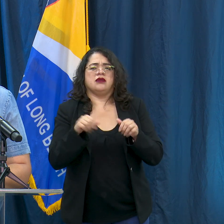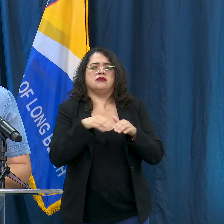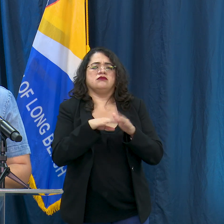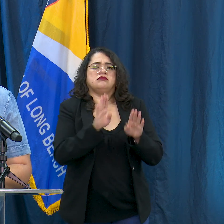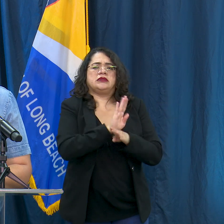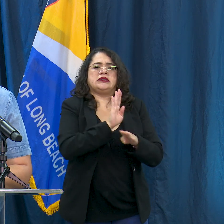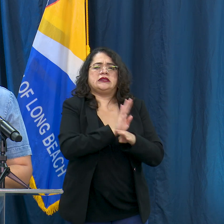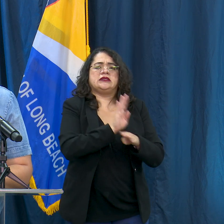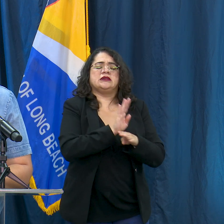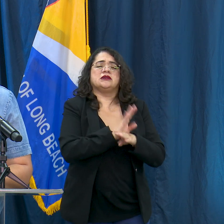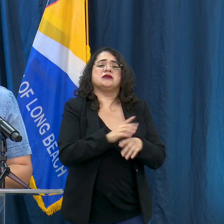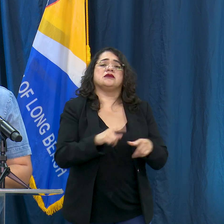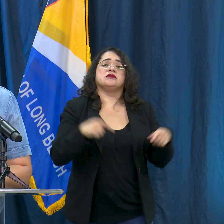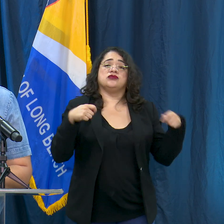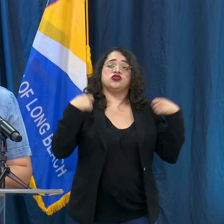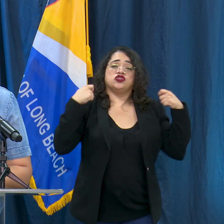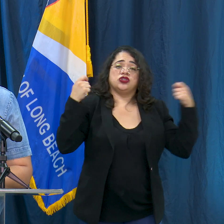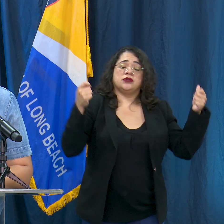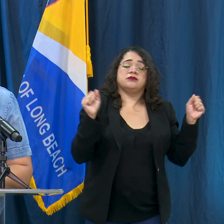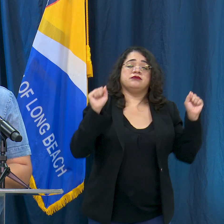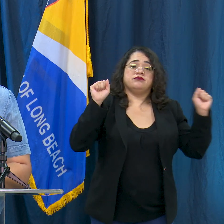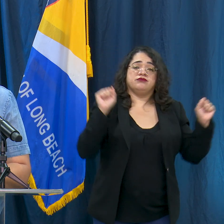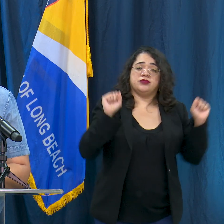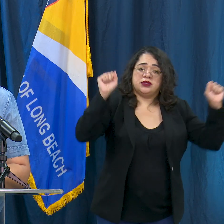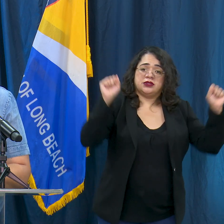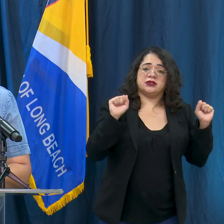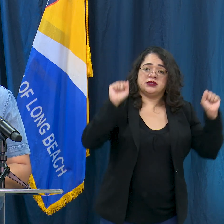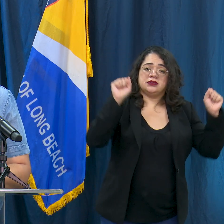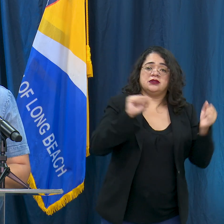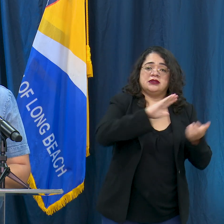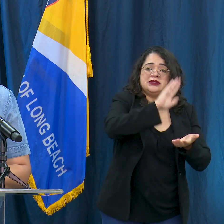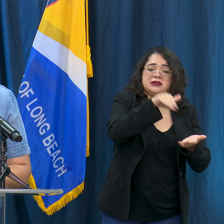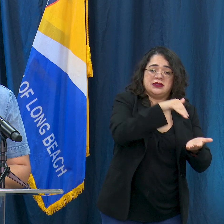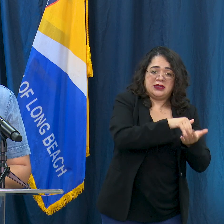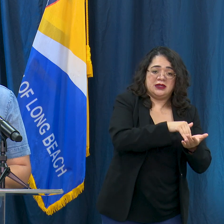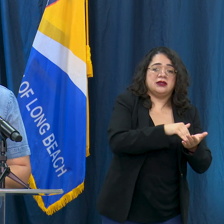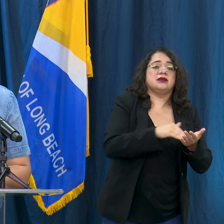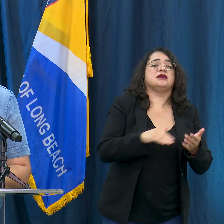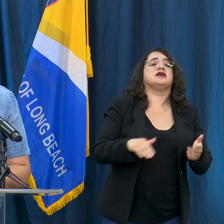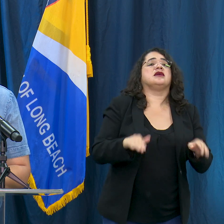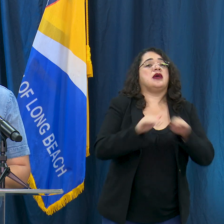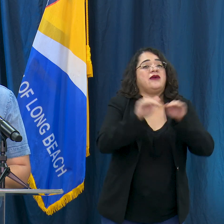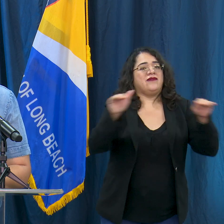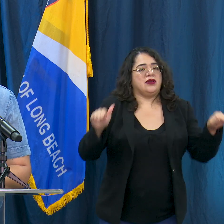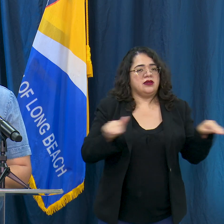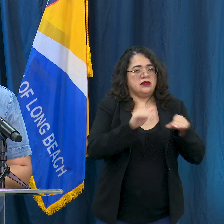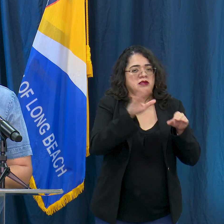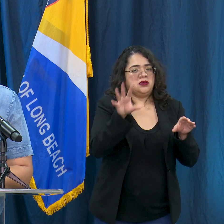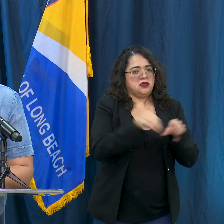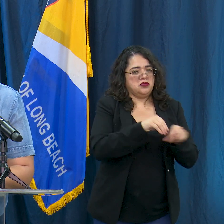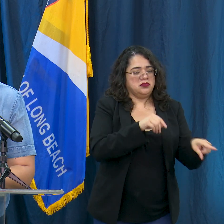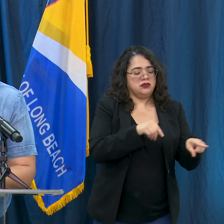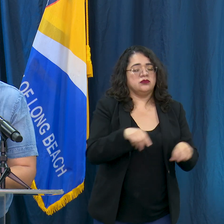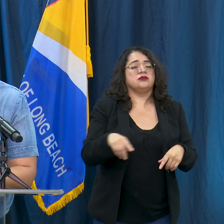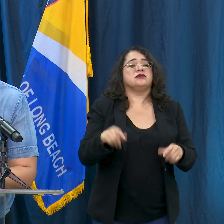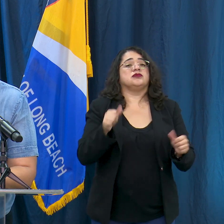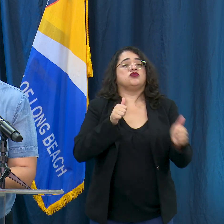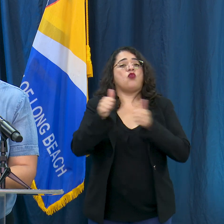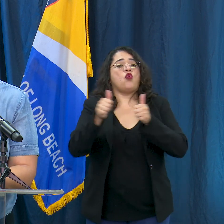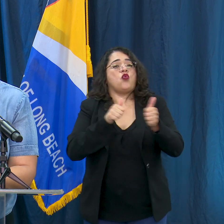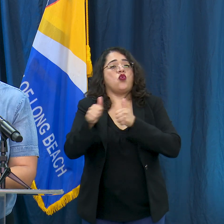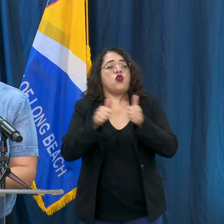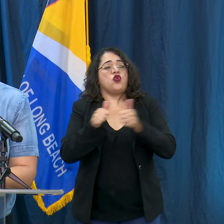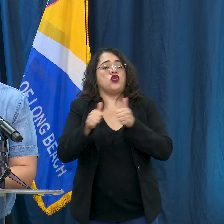Estos lugares son los siguientes: gimnasios o estudios de ejercicio, incluidos esos con piscina, deportes profesionales pero